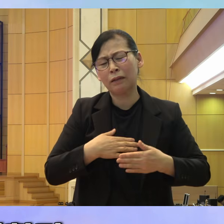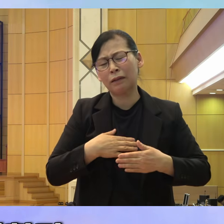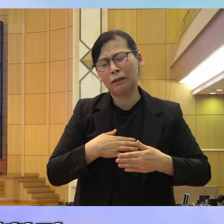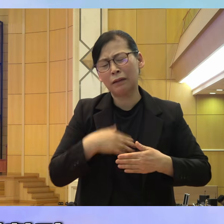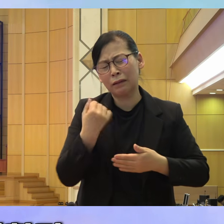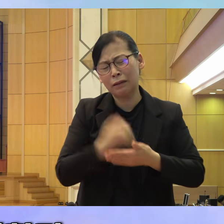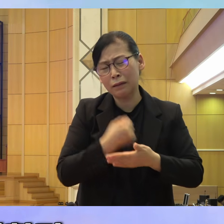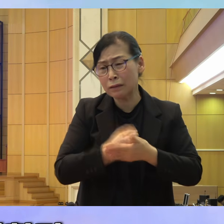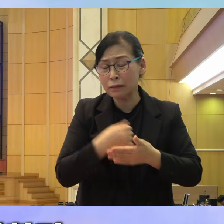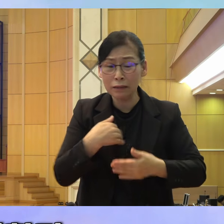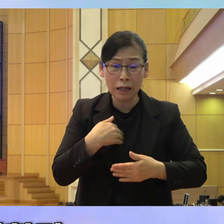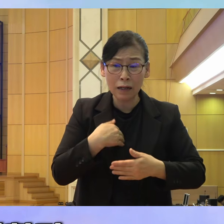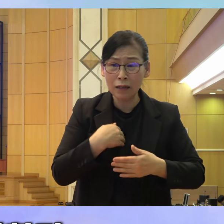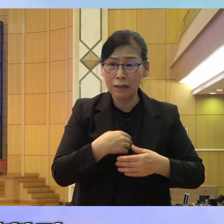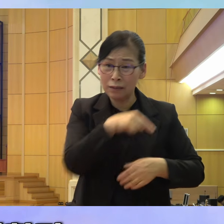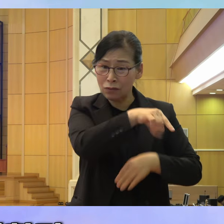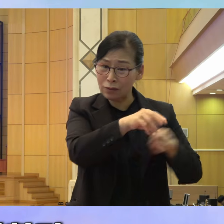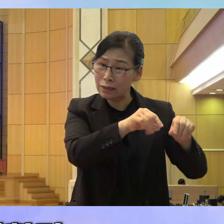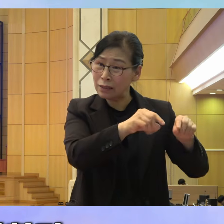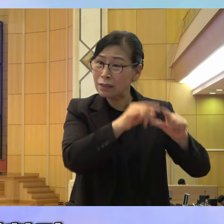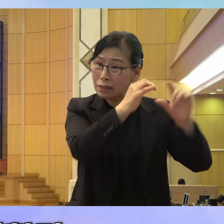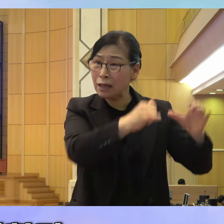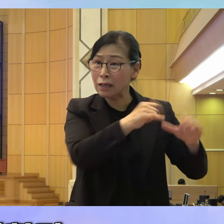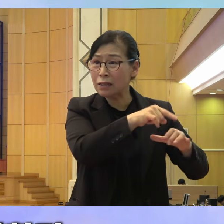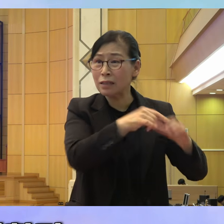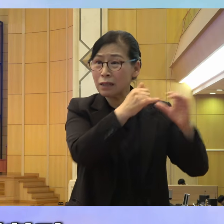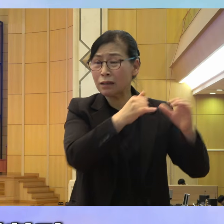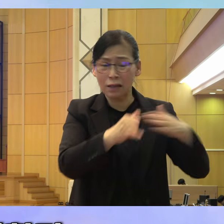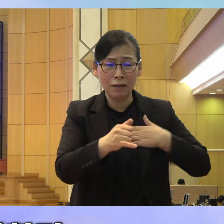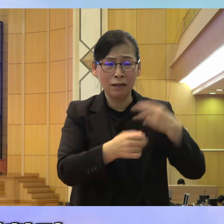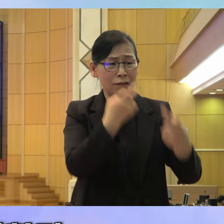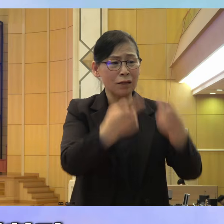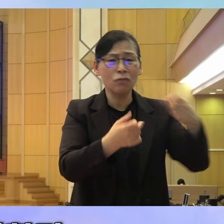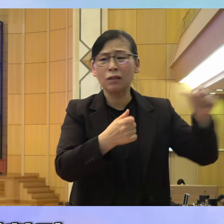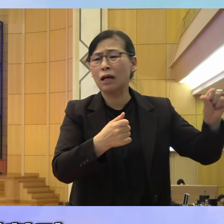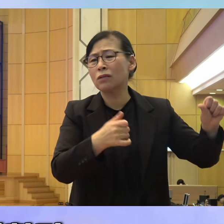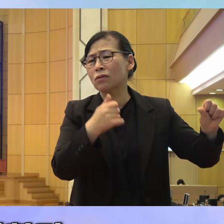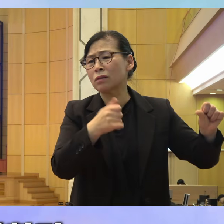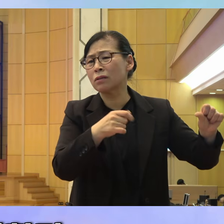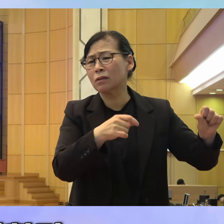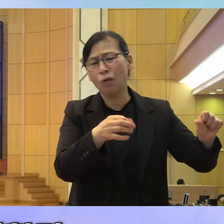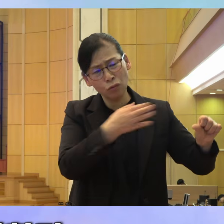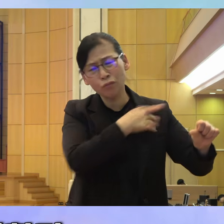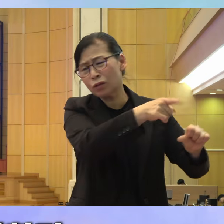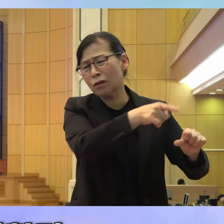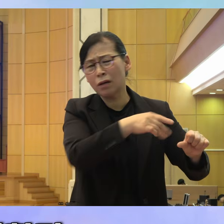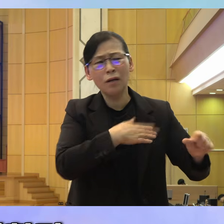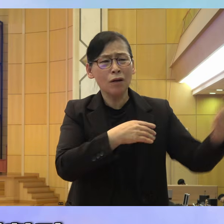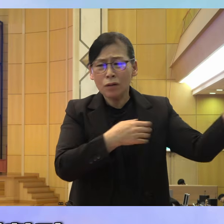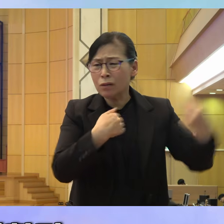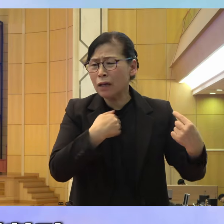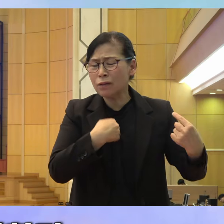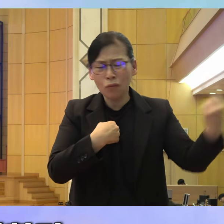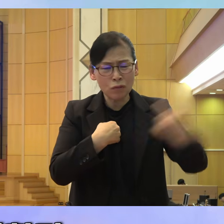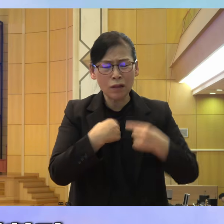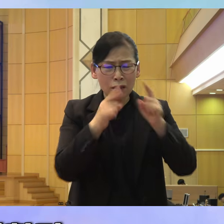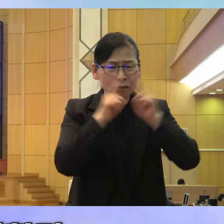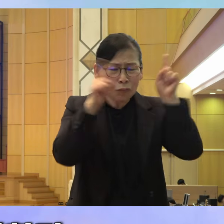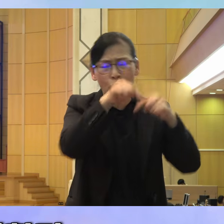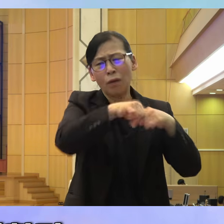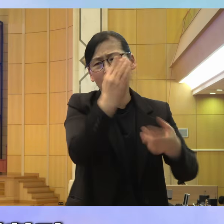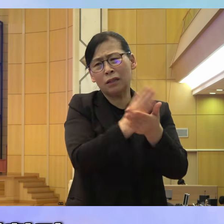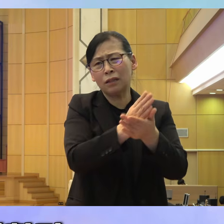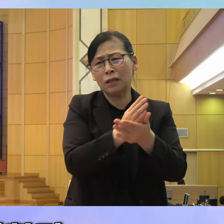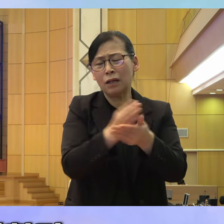형제들이 나처럼 세상에 돈만 벌고 살다가 이곳에 오면 안 되니 나사로처럼 예수